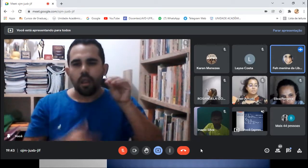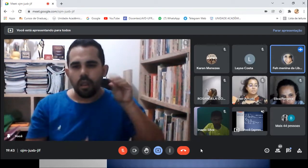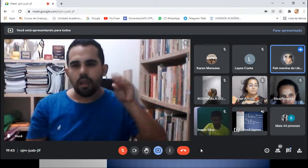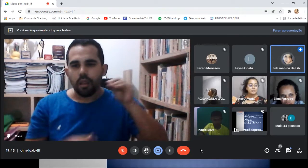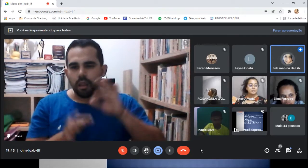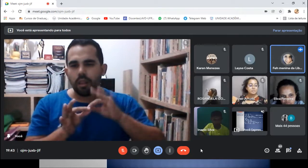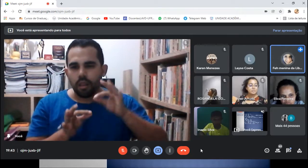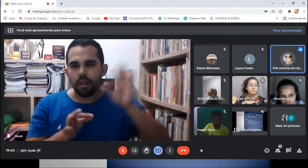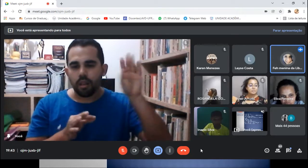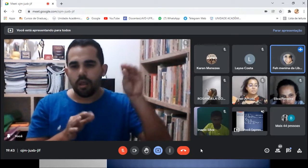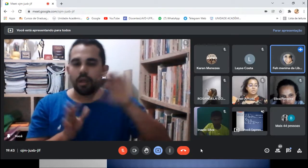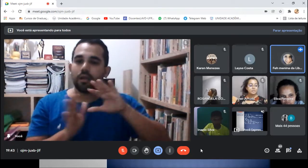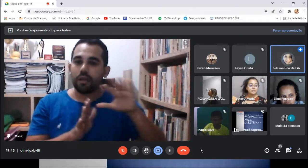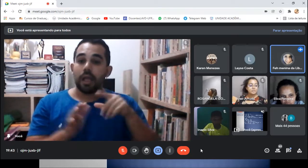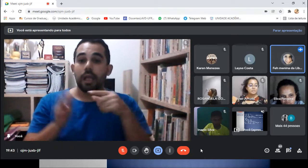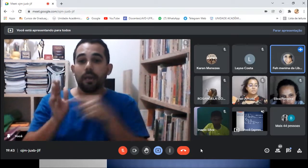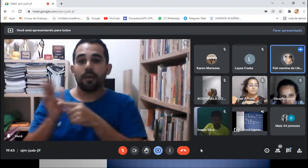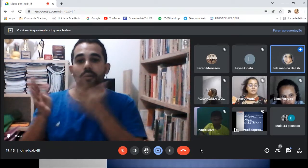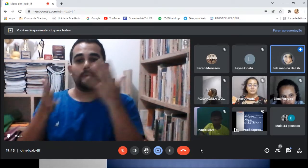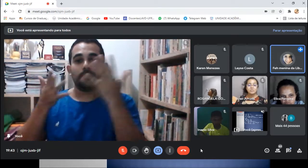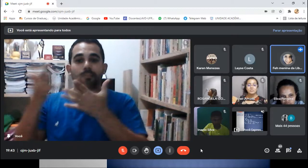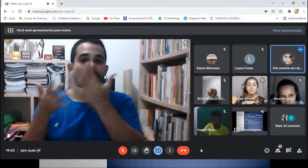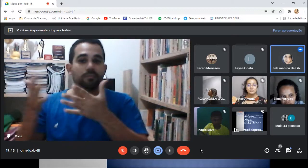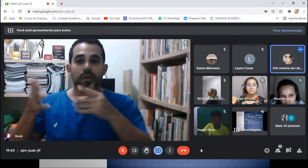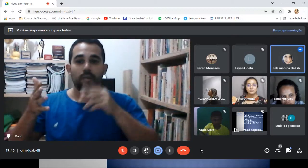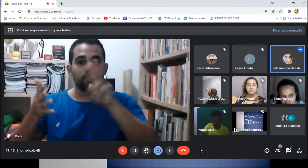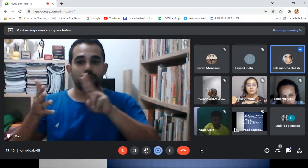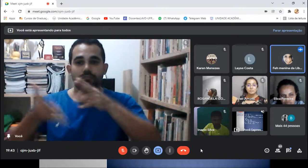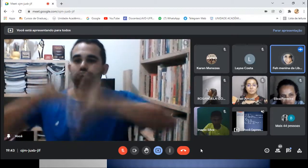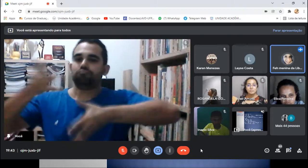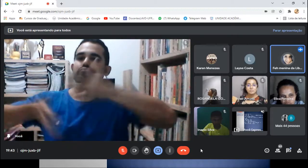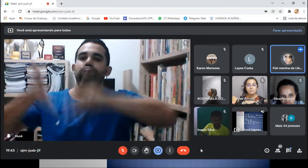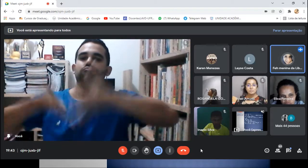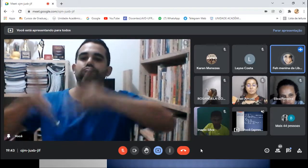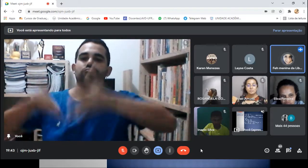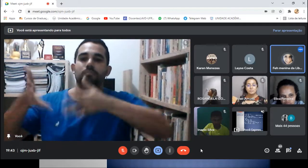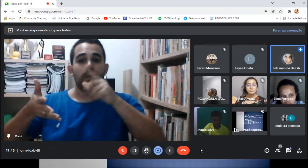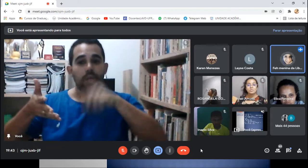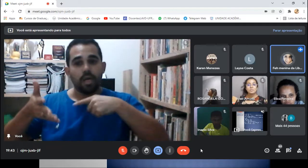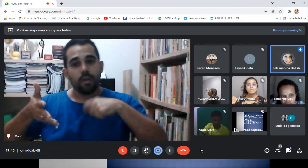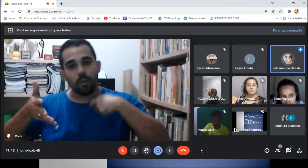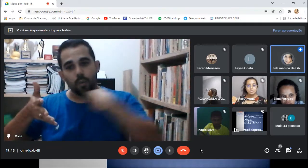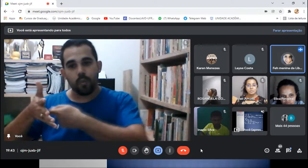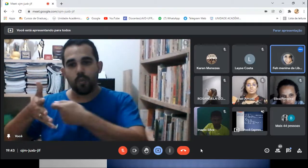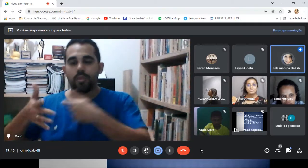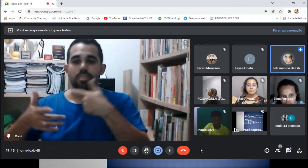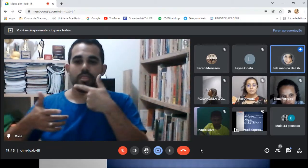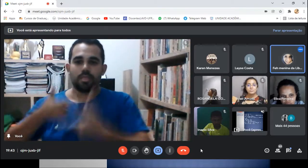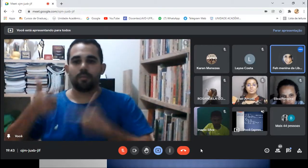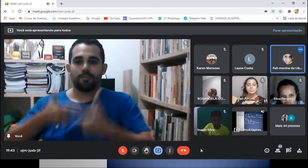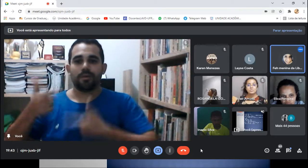Por exemplo, a voz também ser um objeto de trabalho. Mas aqui já é diferente. É a mão como objeto de trabalho.